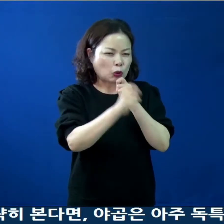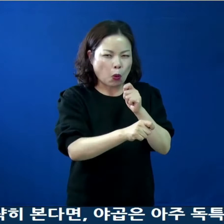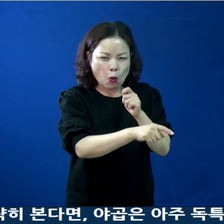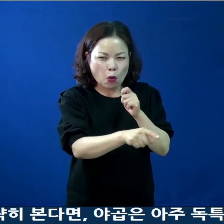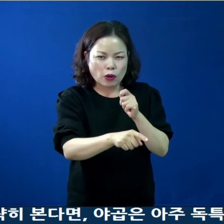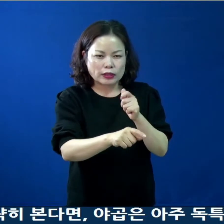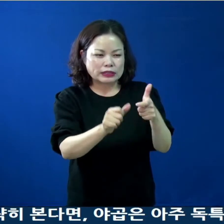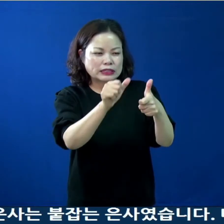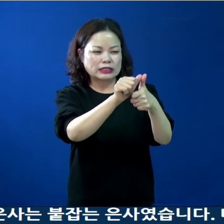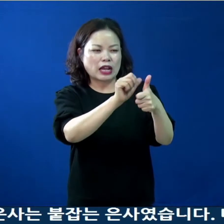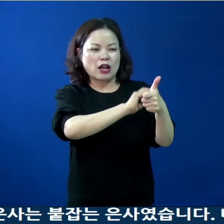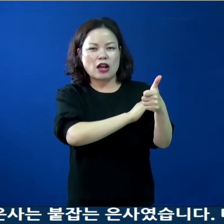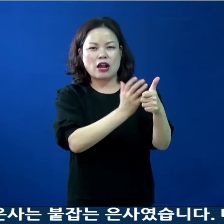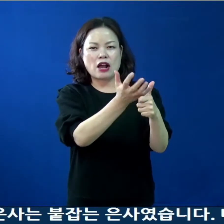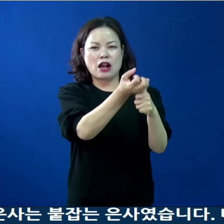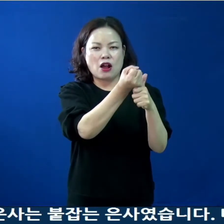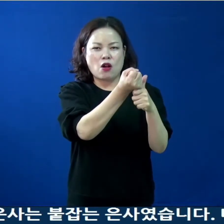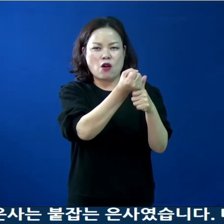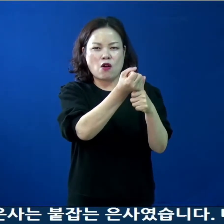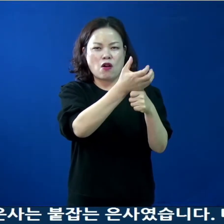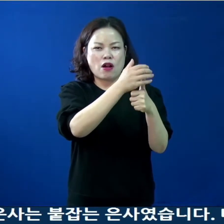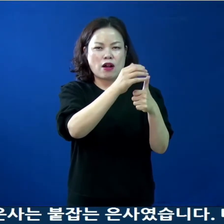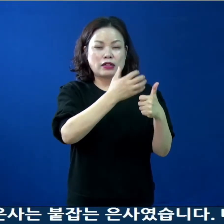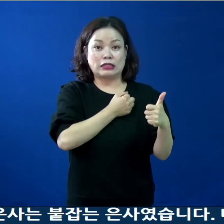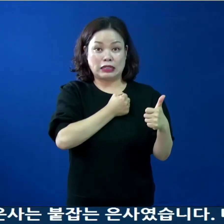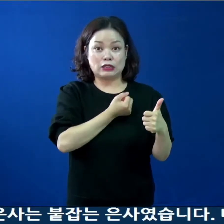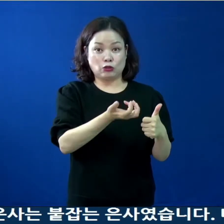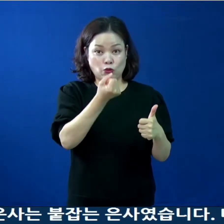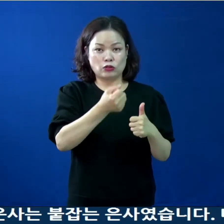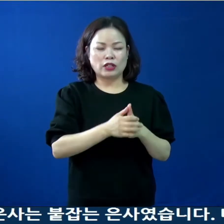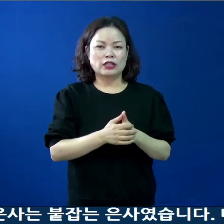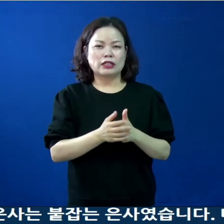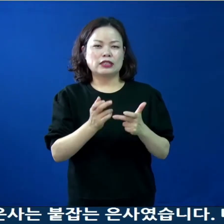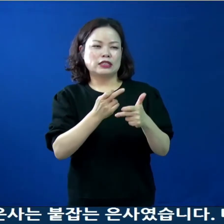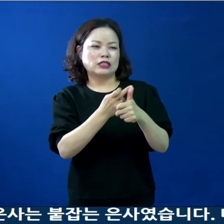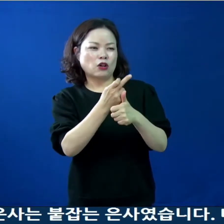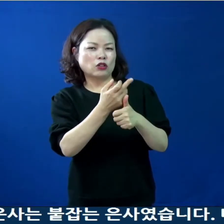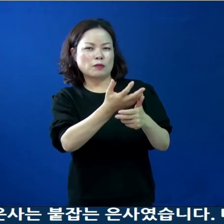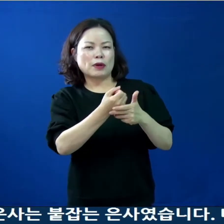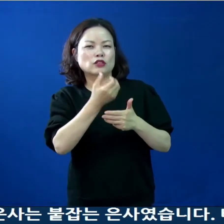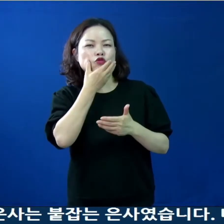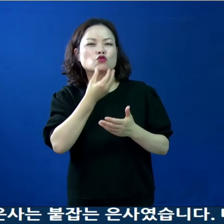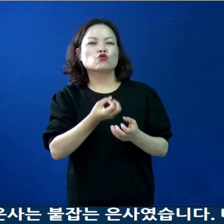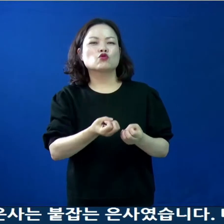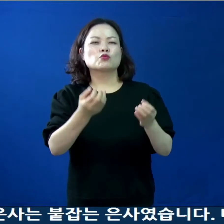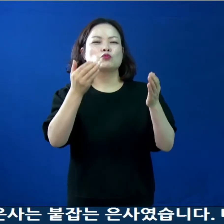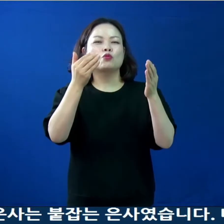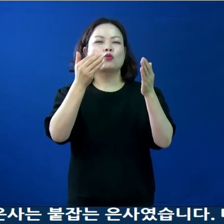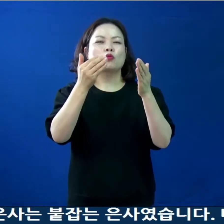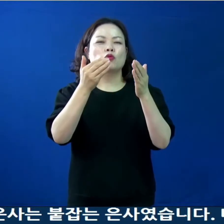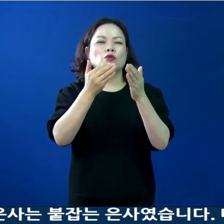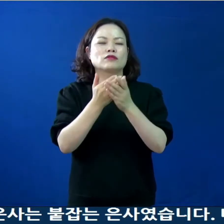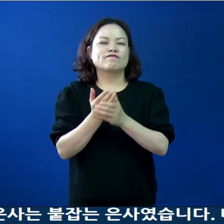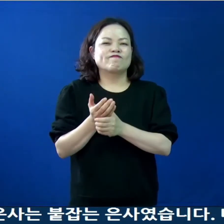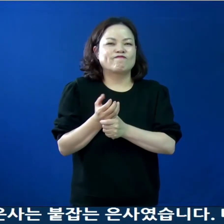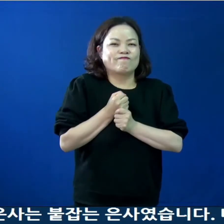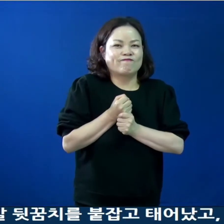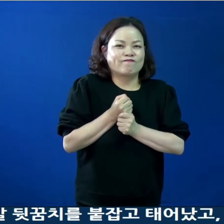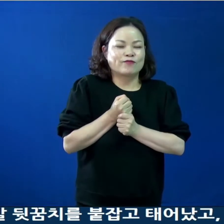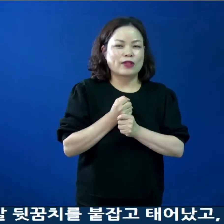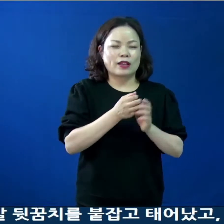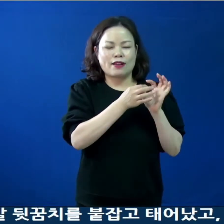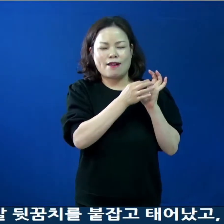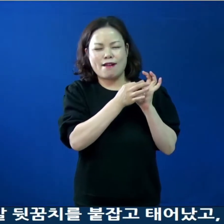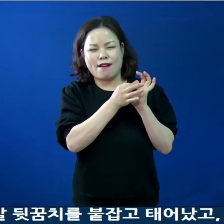또 장자의 명분을 붙잡고, 그리고 형이 받을 축복까지도 이렇게 움켜잡는,